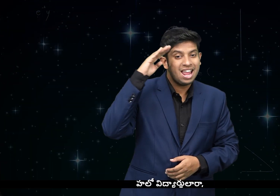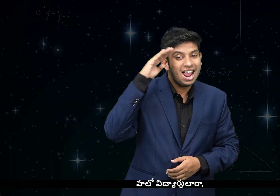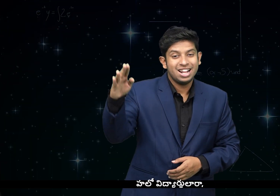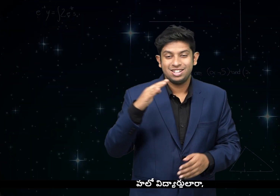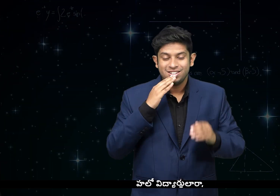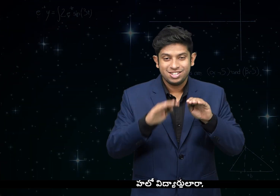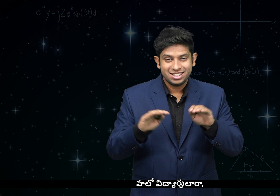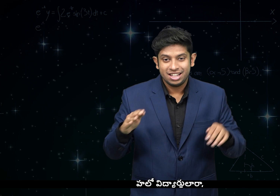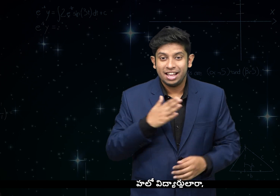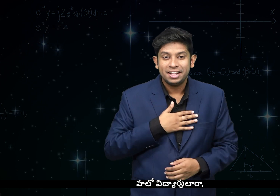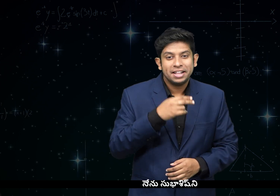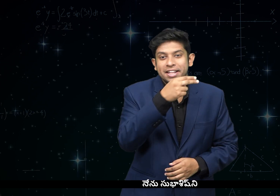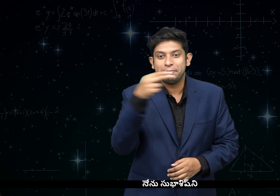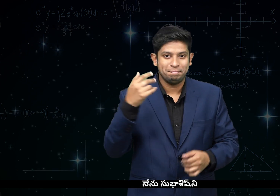హలో విద్యార్థులారా,